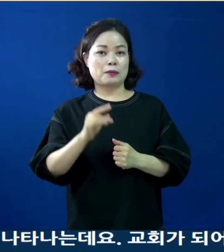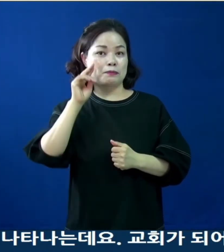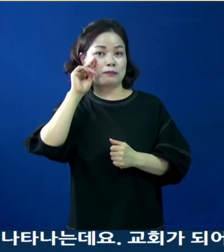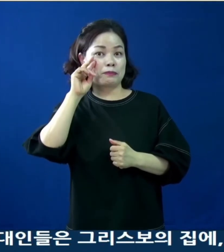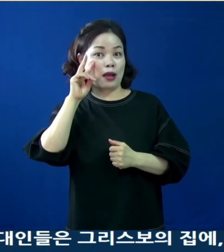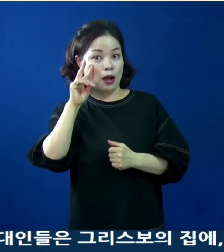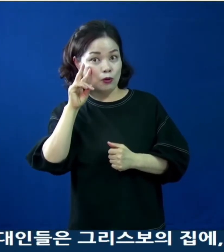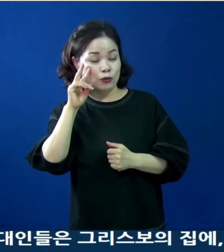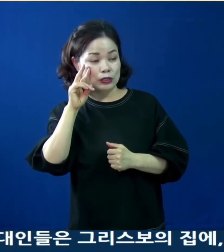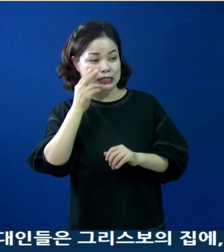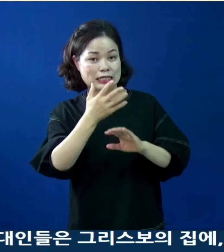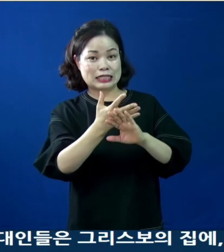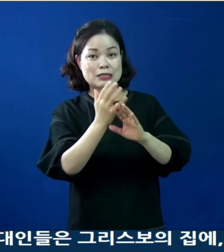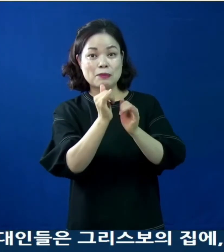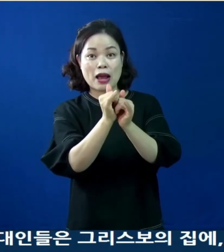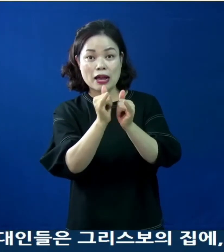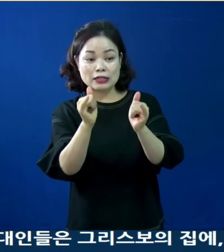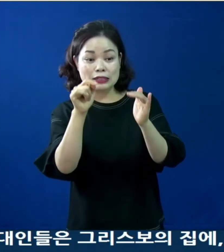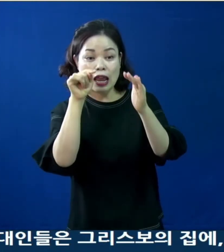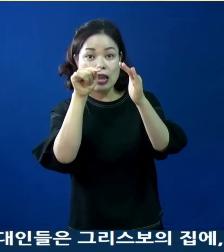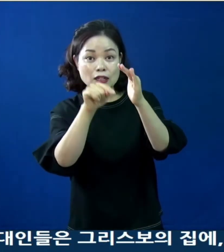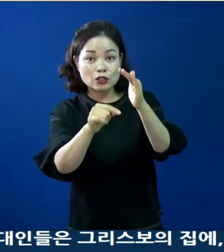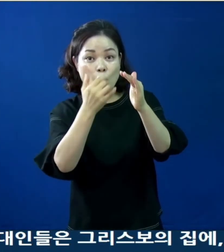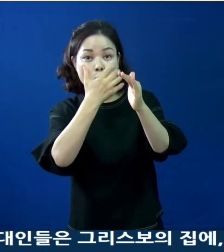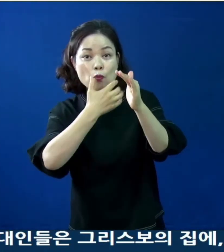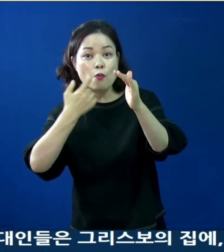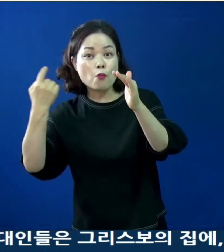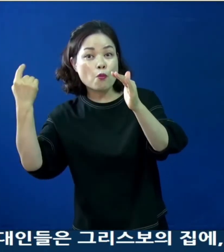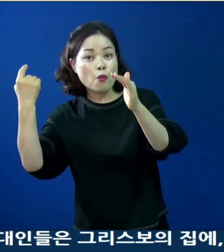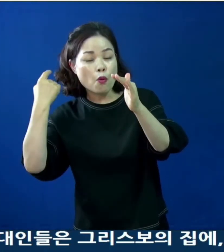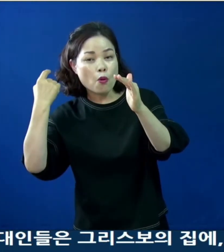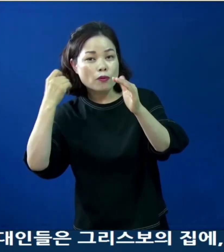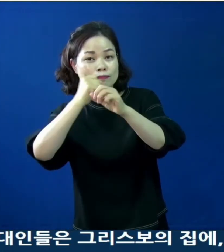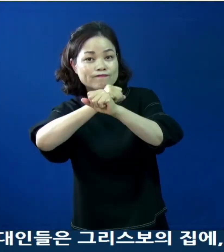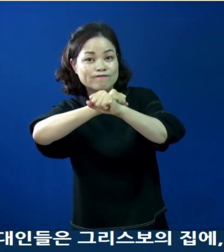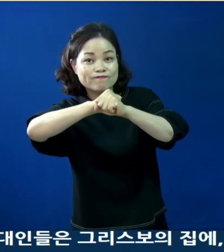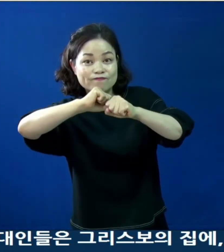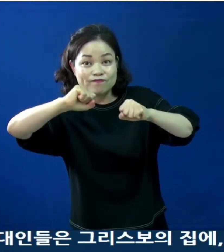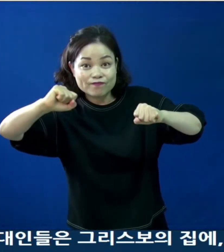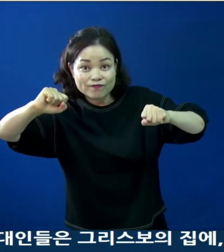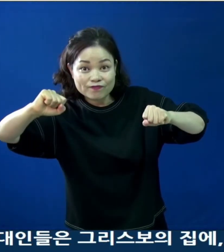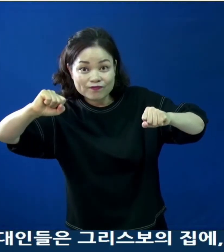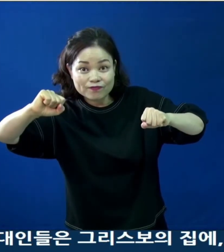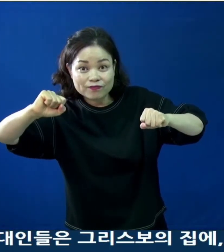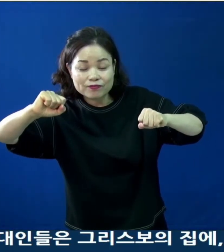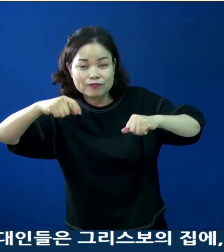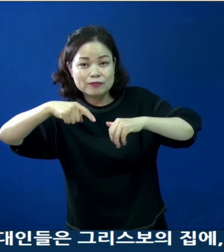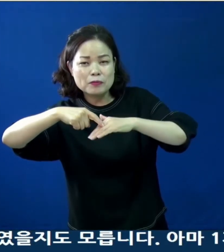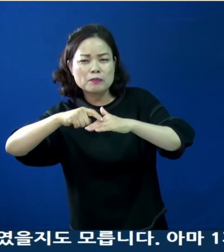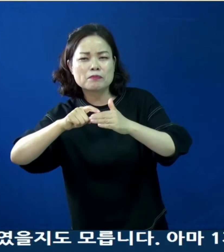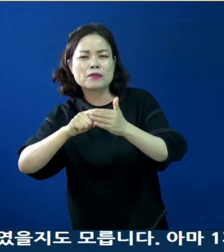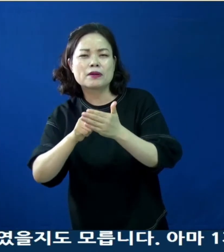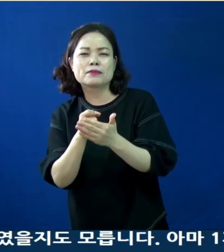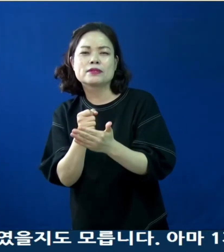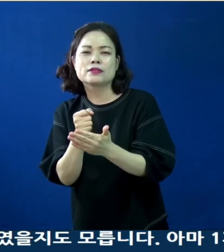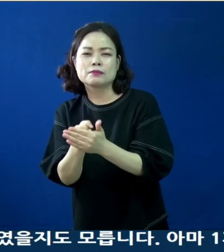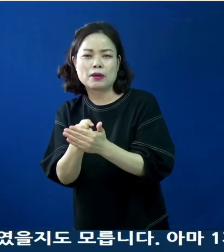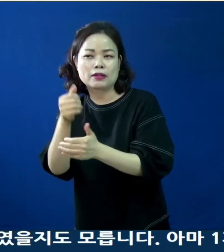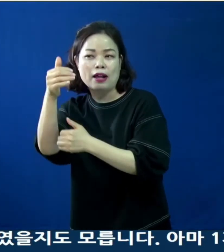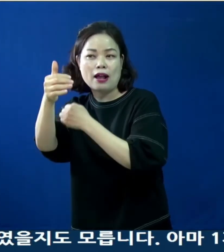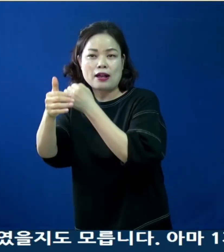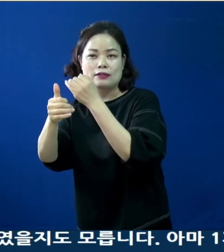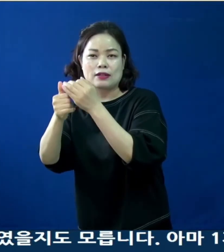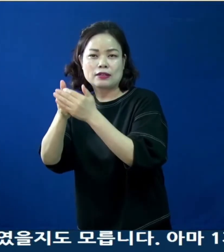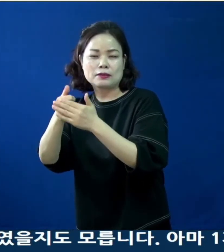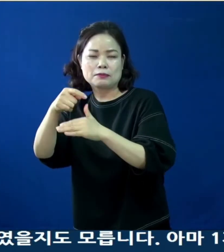바울이 이방인에게로 가서 복음의 지경을 넓히겠다 이렇게 마음을 먹은 것이 하나님 마음에 쏙